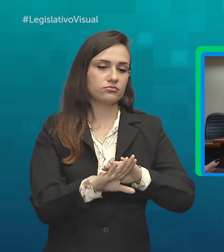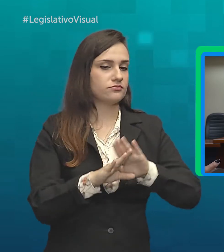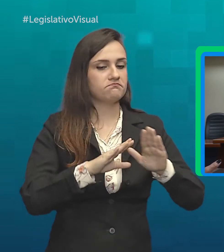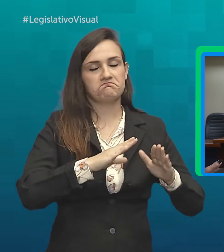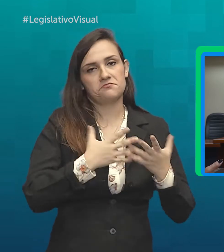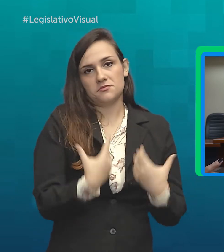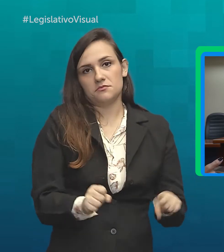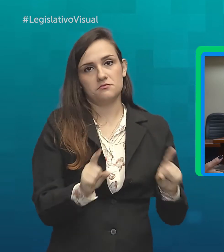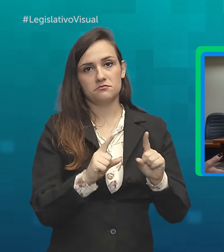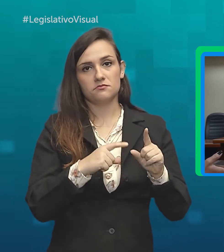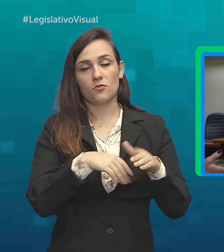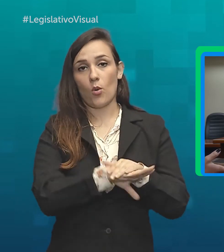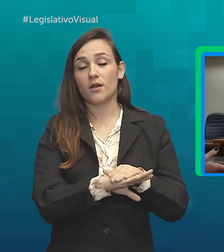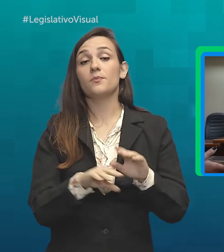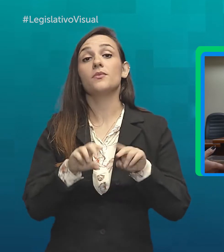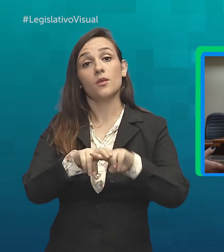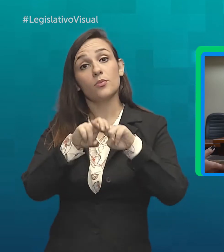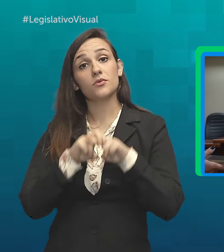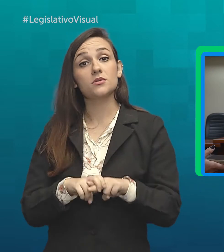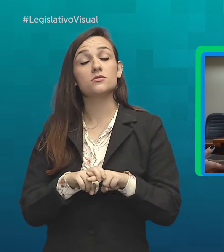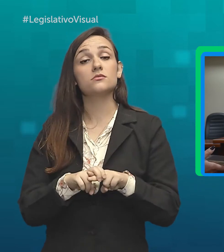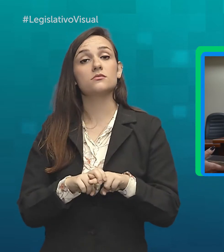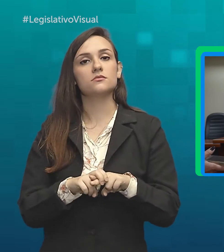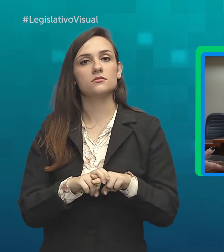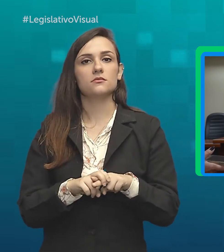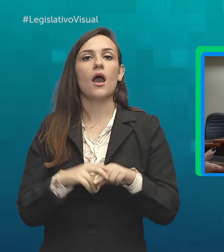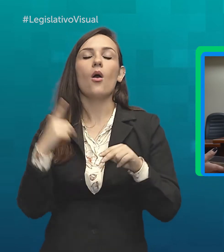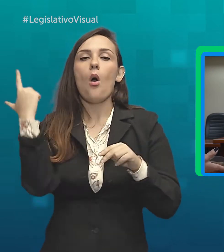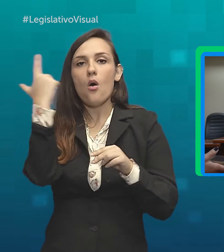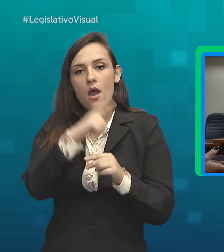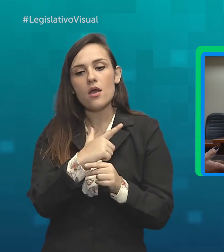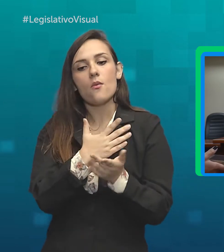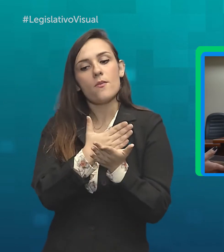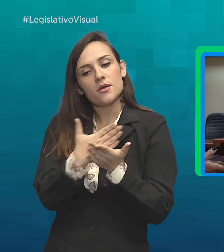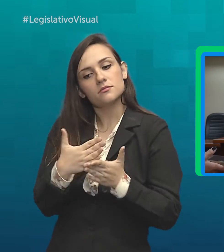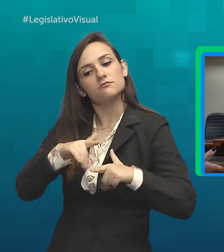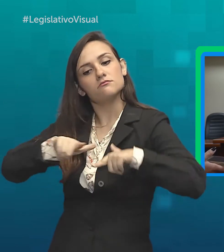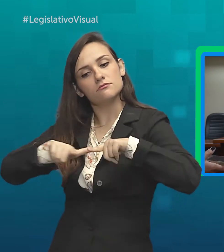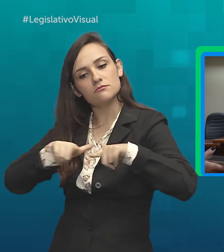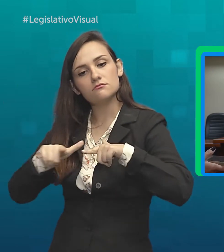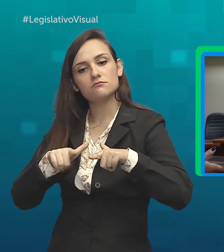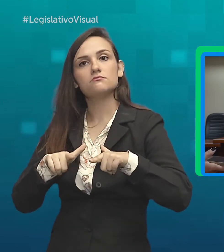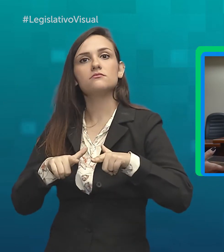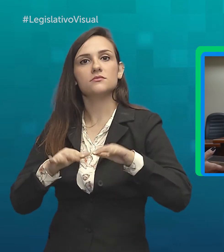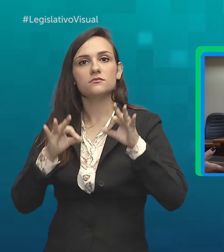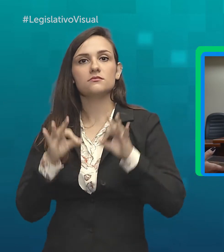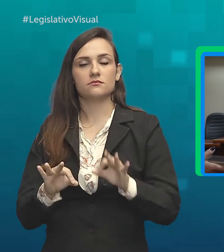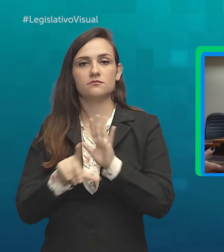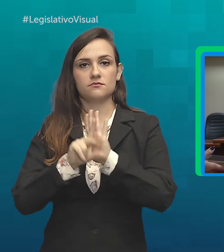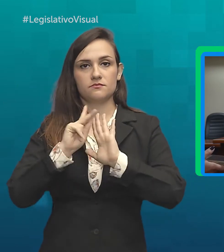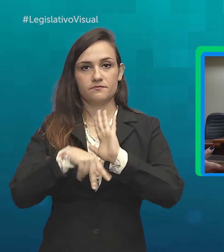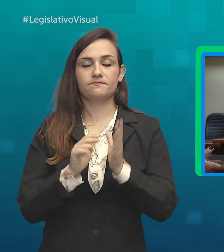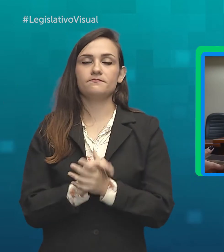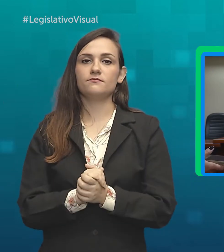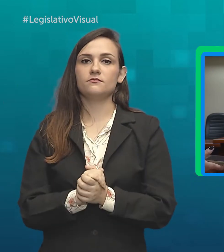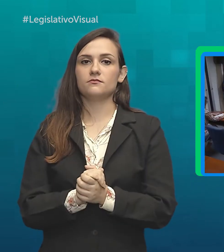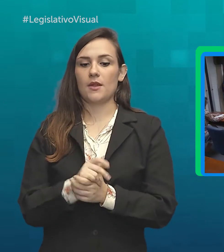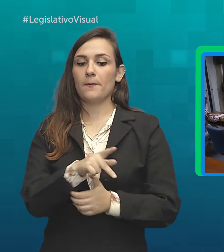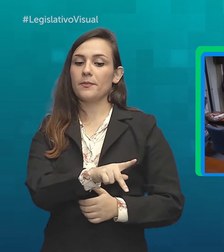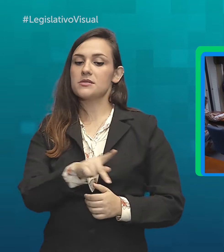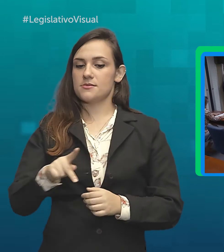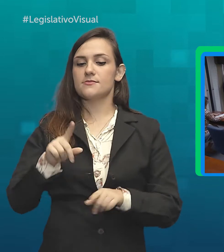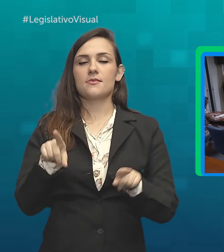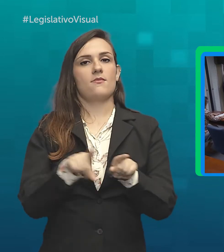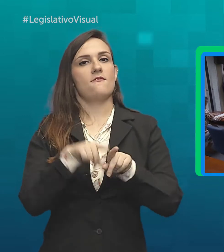ela obviamente que ela é rejeitada e arquiva-se. Então, com isso a gente começa a dar início aos trabalhos de poder realmente tramitar os projetos.